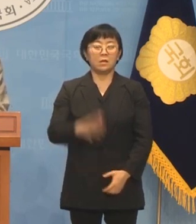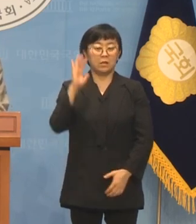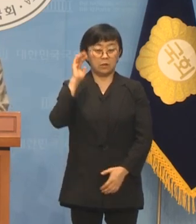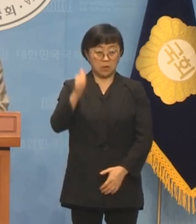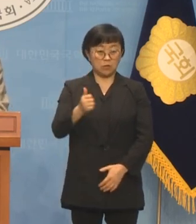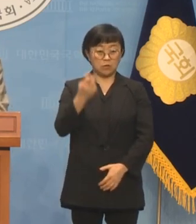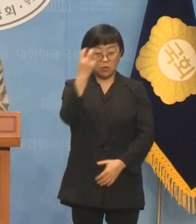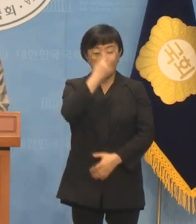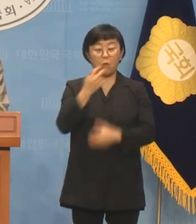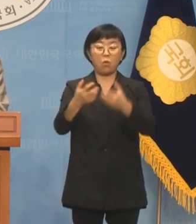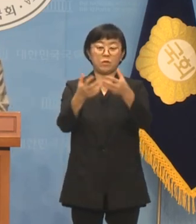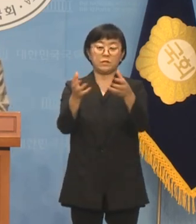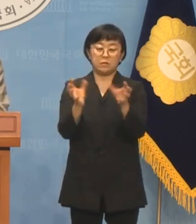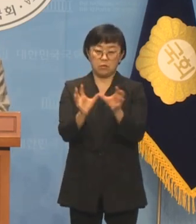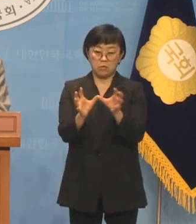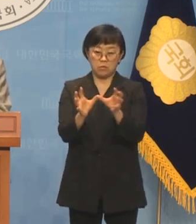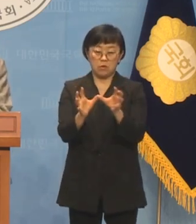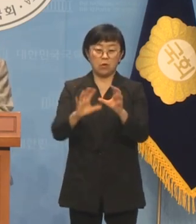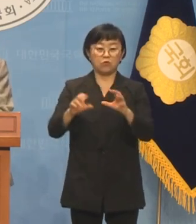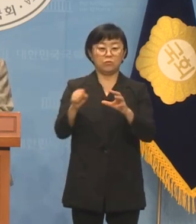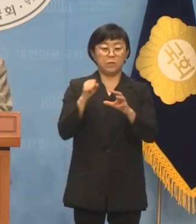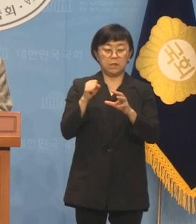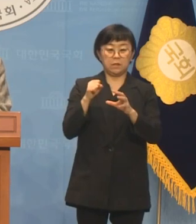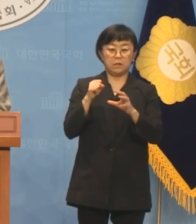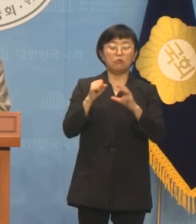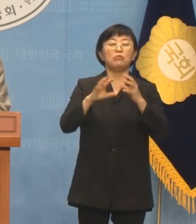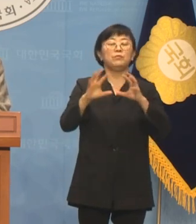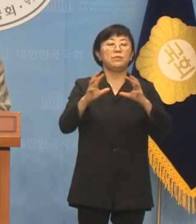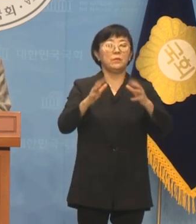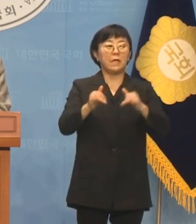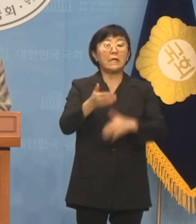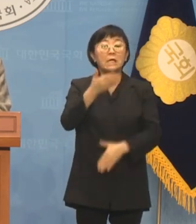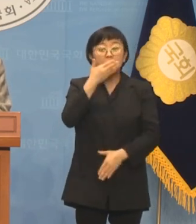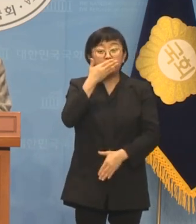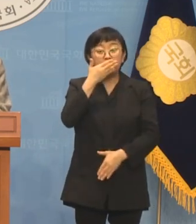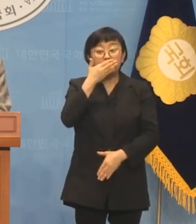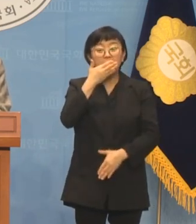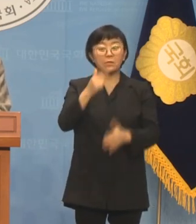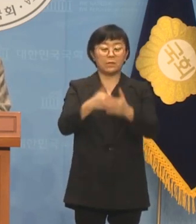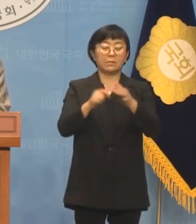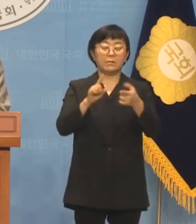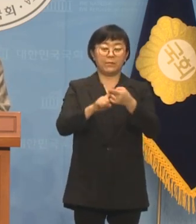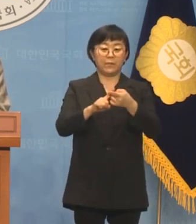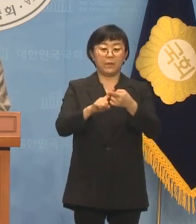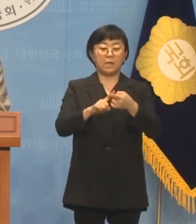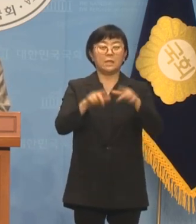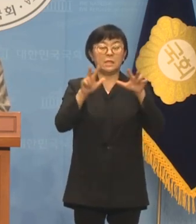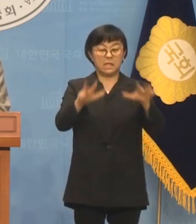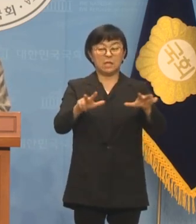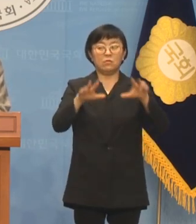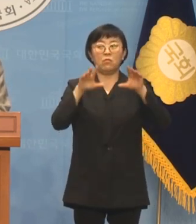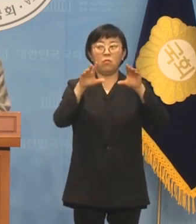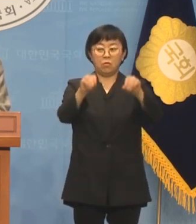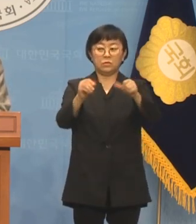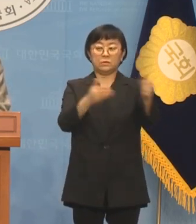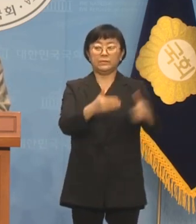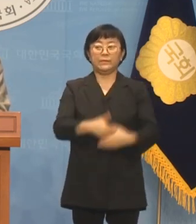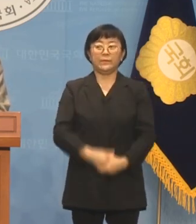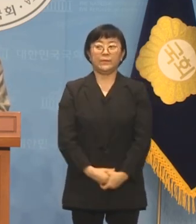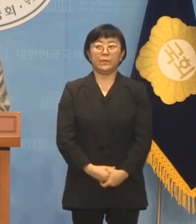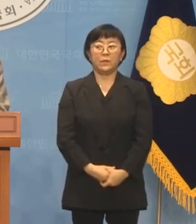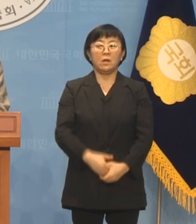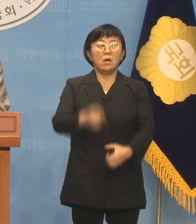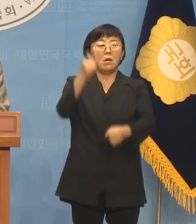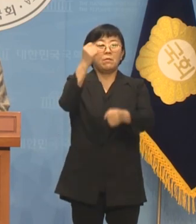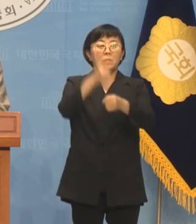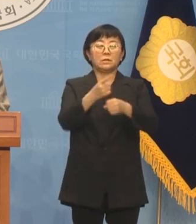대통령 경호처는 국민의힘 틀어막기를, 국민의 입 틀어막기를 당장 멈추시기 바랍니다.